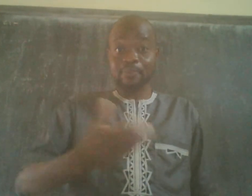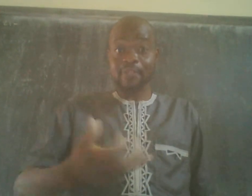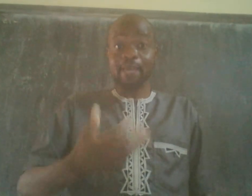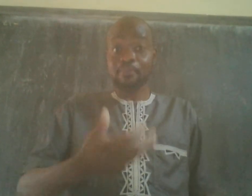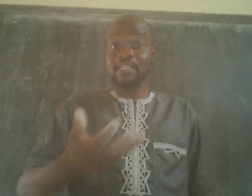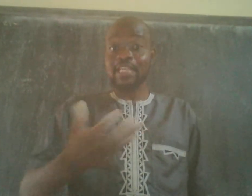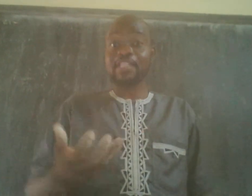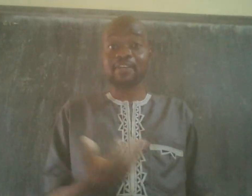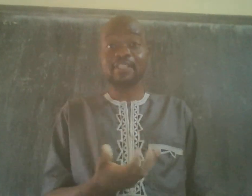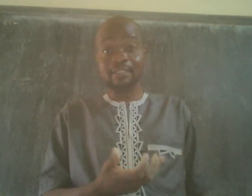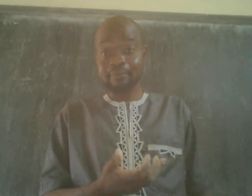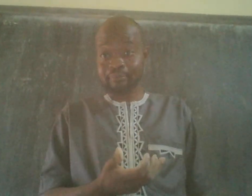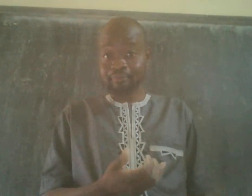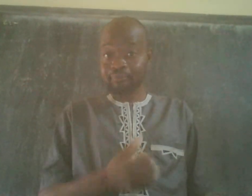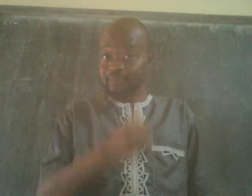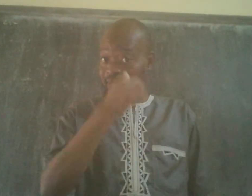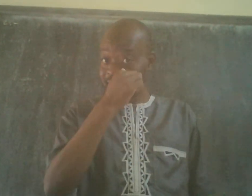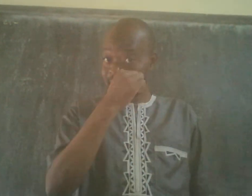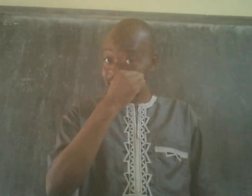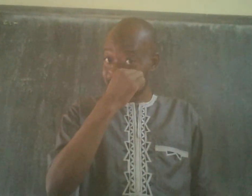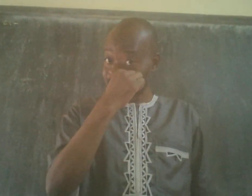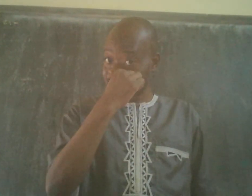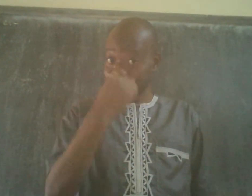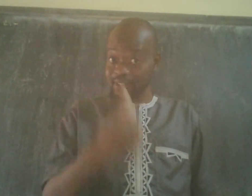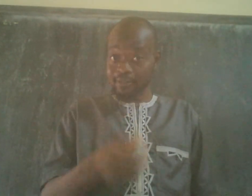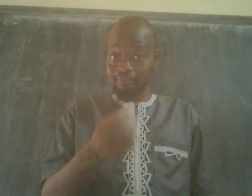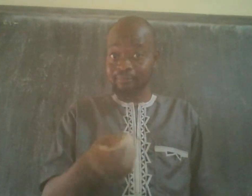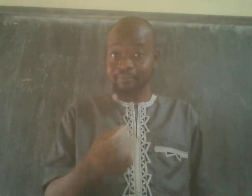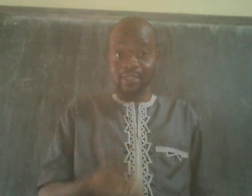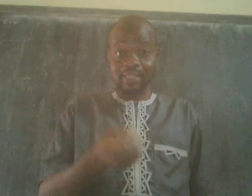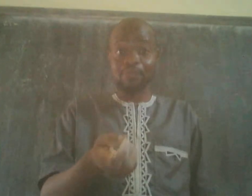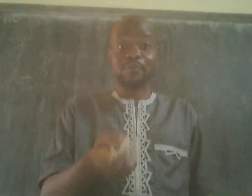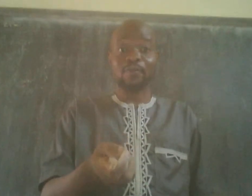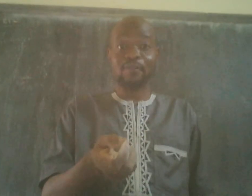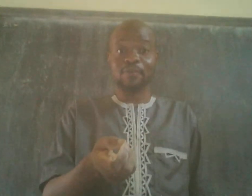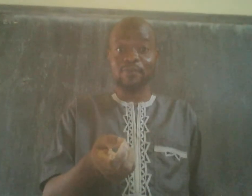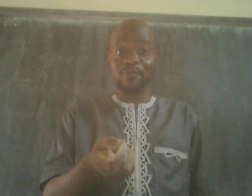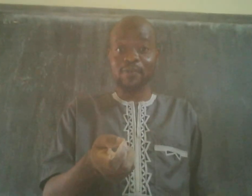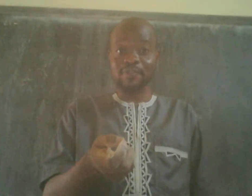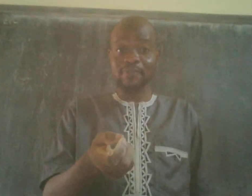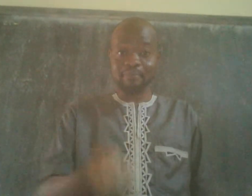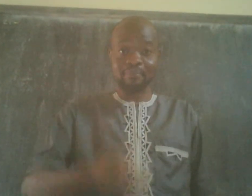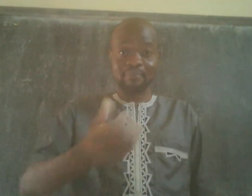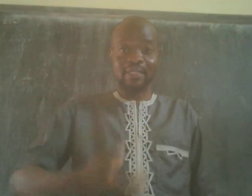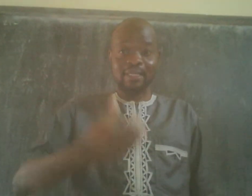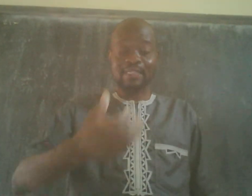sans plus se satisfaite. C'est comme ça. Parce qu'en fait, elle a touché le collègue de l'utérisme. Ça veut